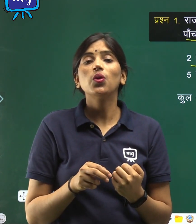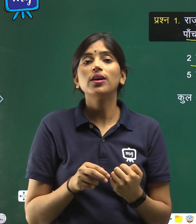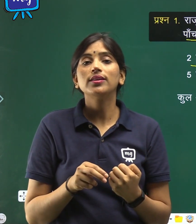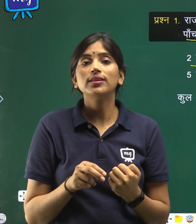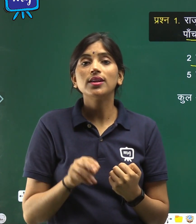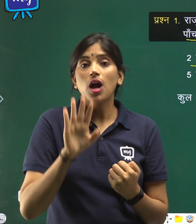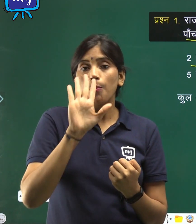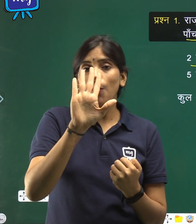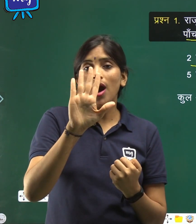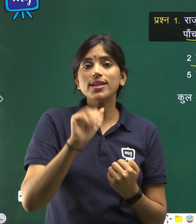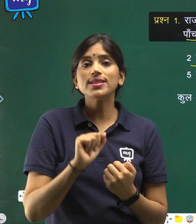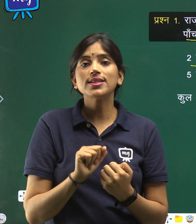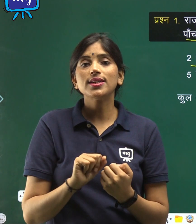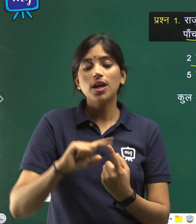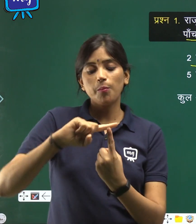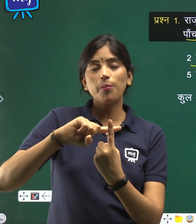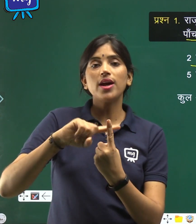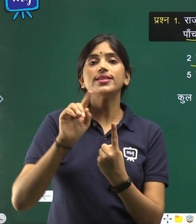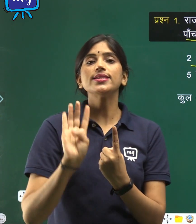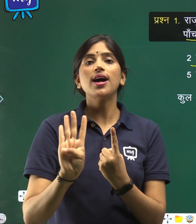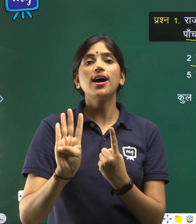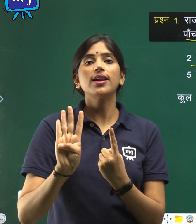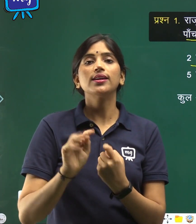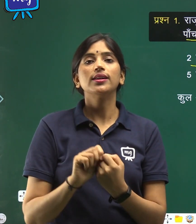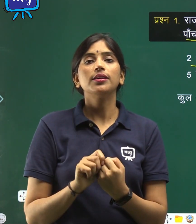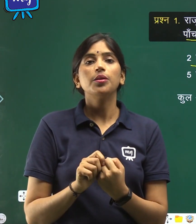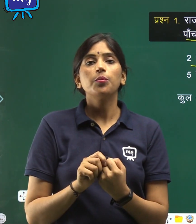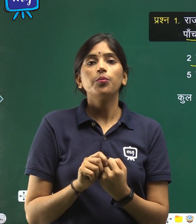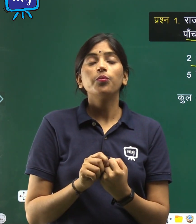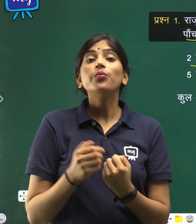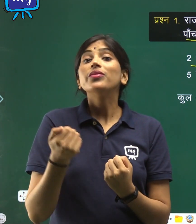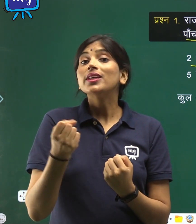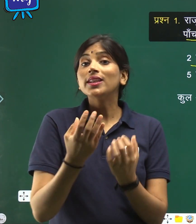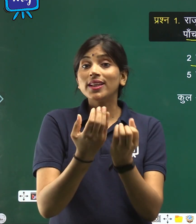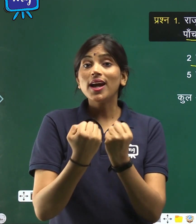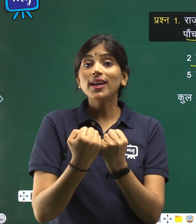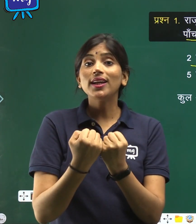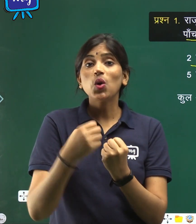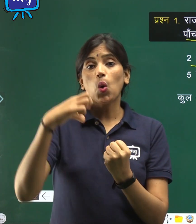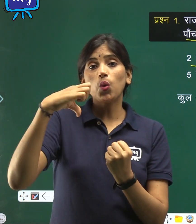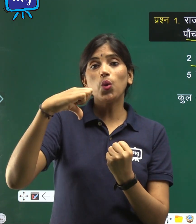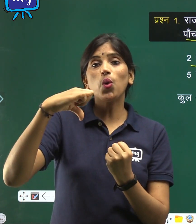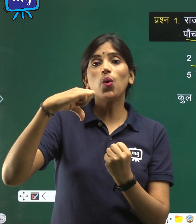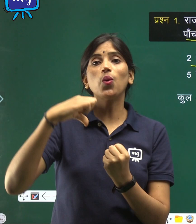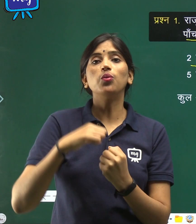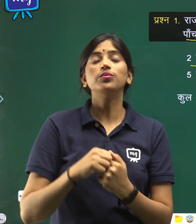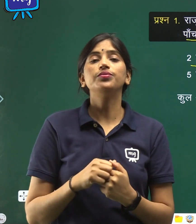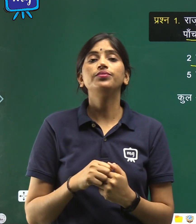देखो 5 + 4 कितने आए?